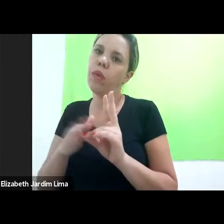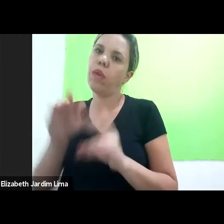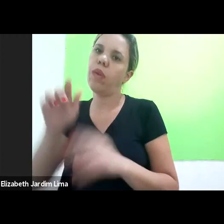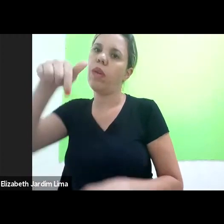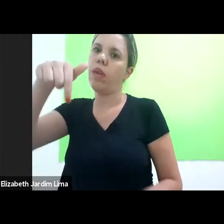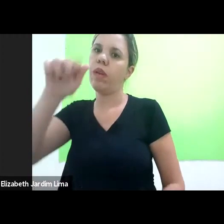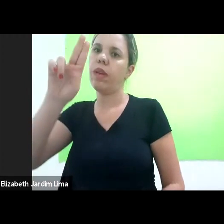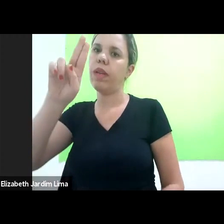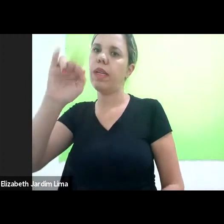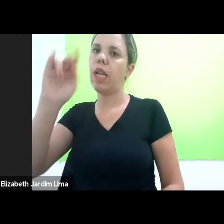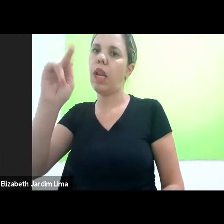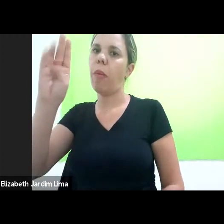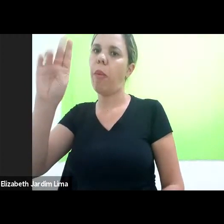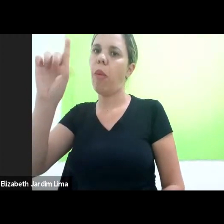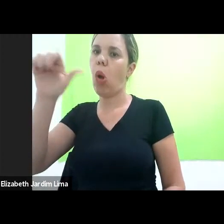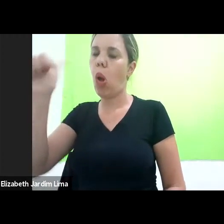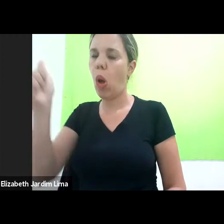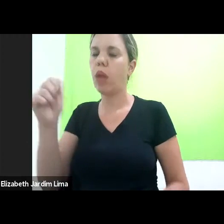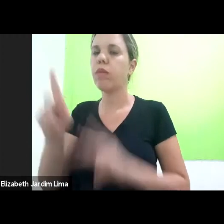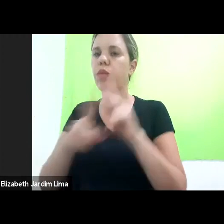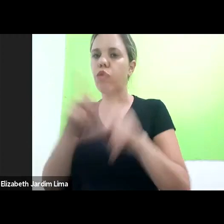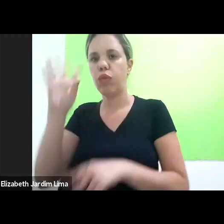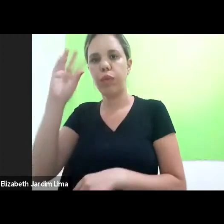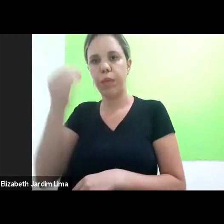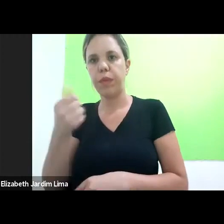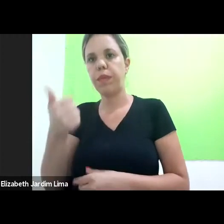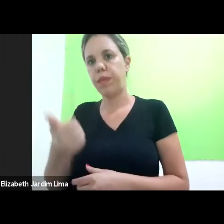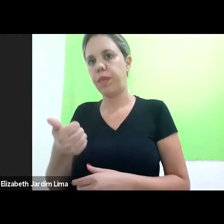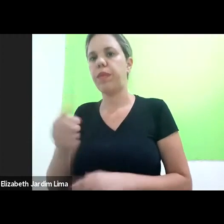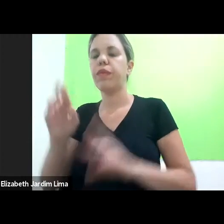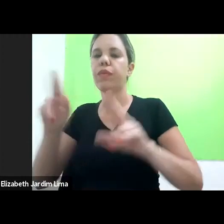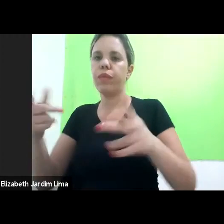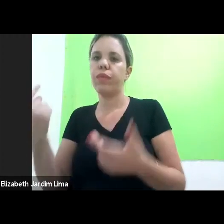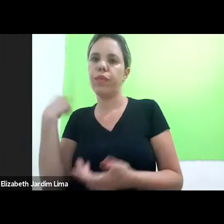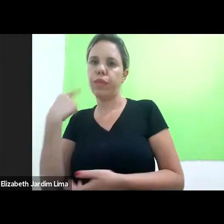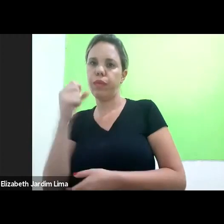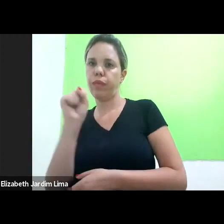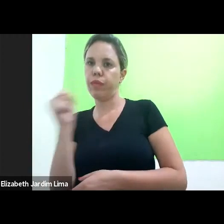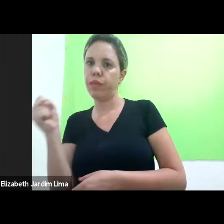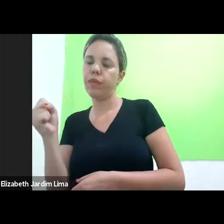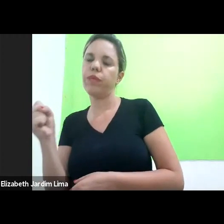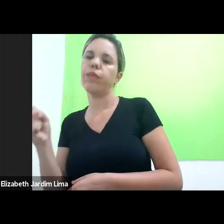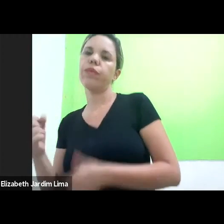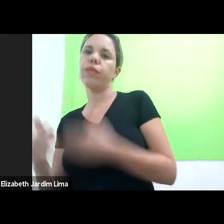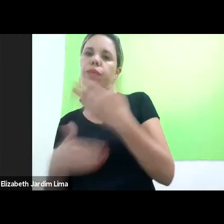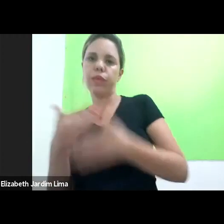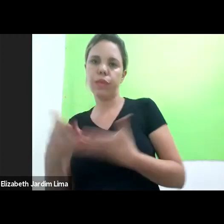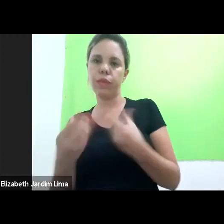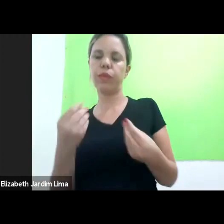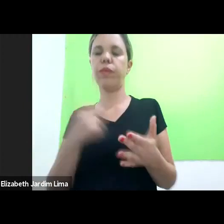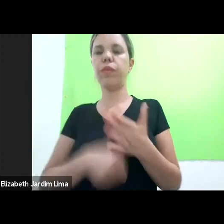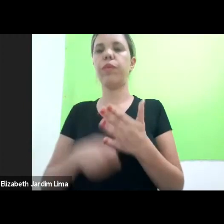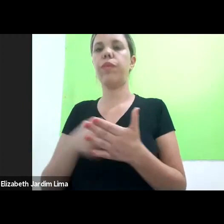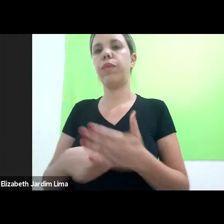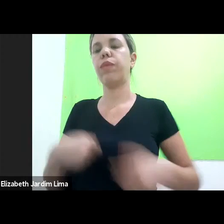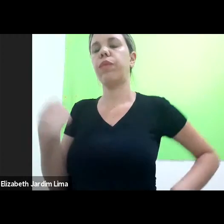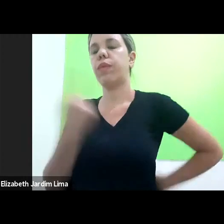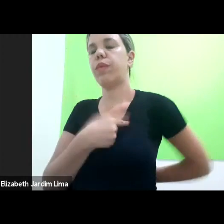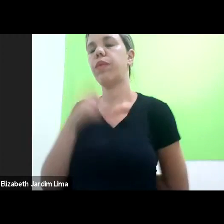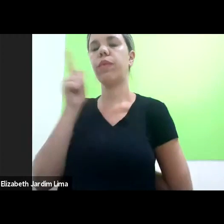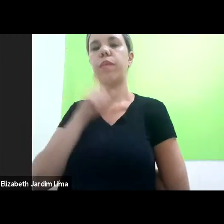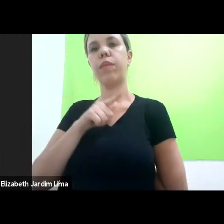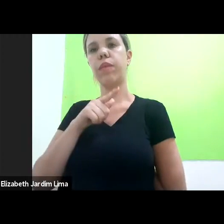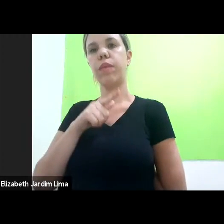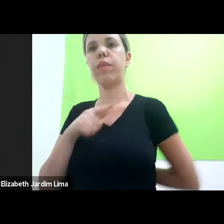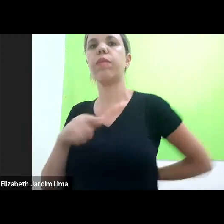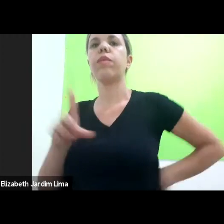outros povos entendemos muito bem isso, e não foi diferente em 88, então um processo de muita luta, nós conquistamos o direito